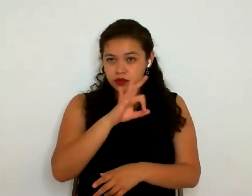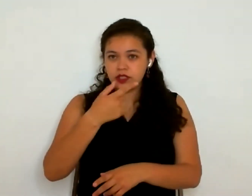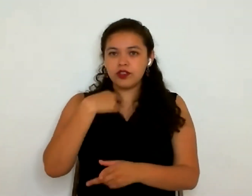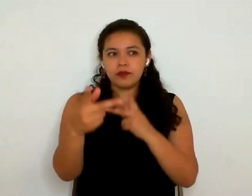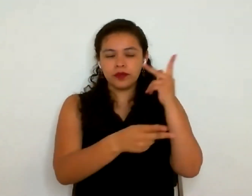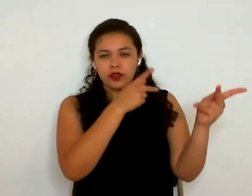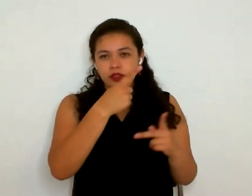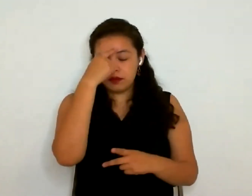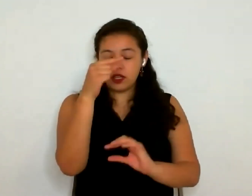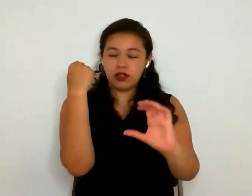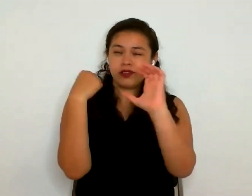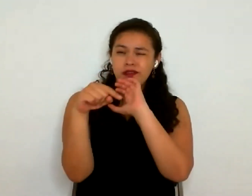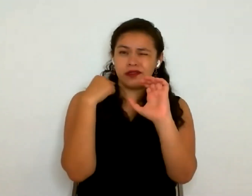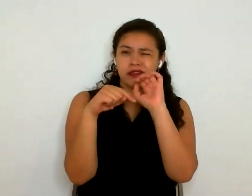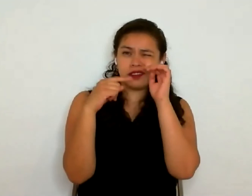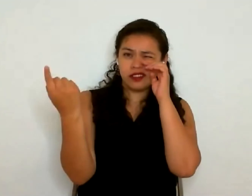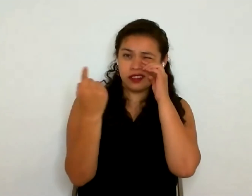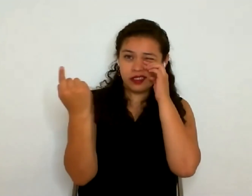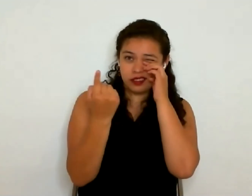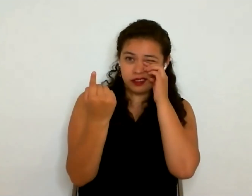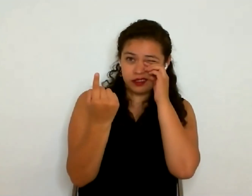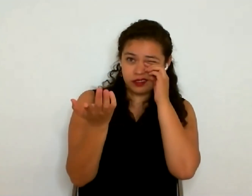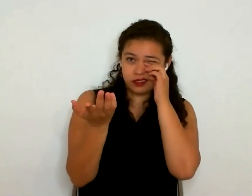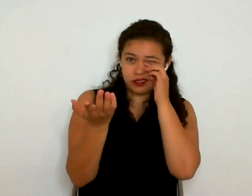por correo electrónico que mi corazón jessica